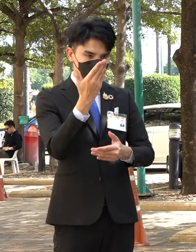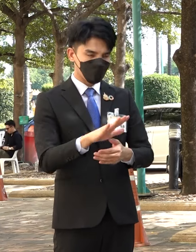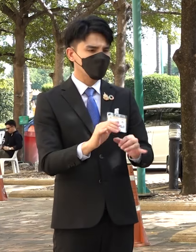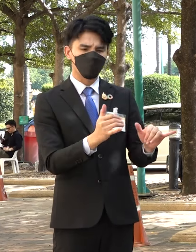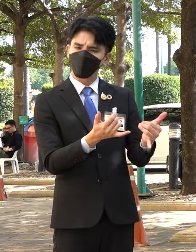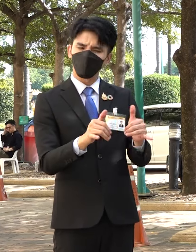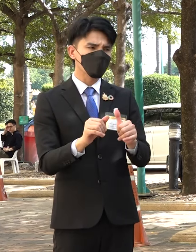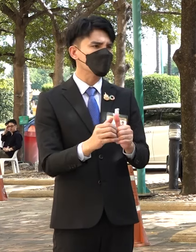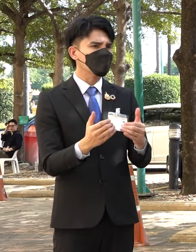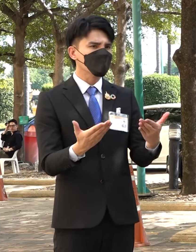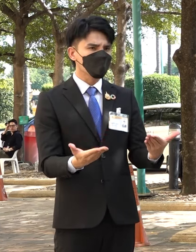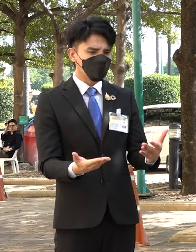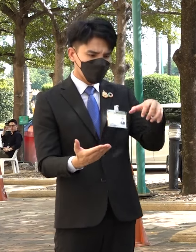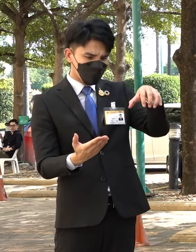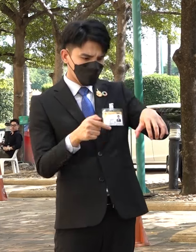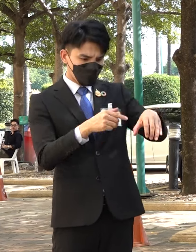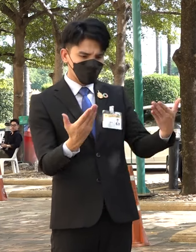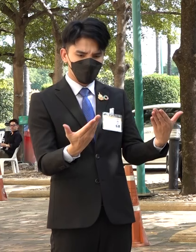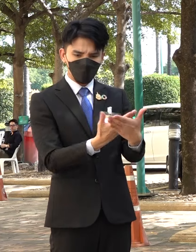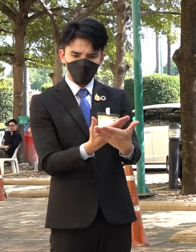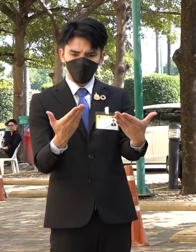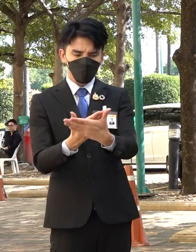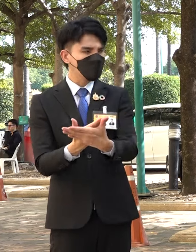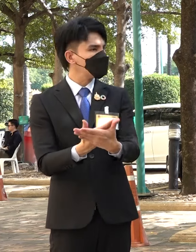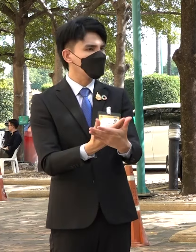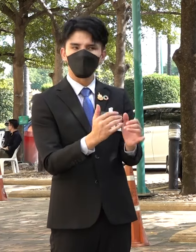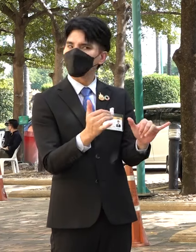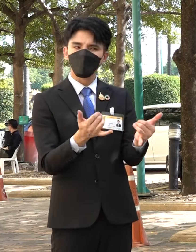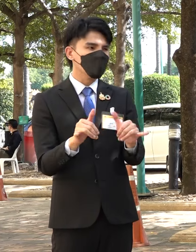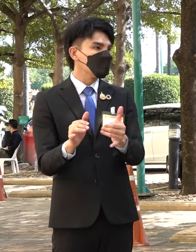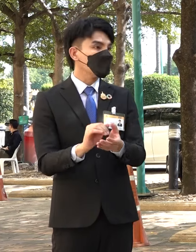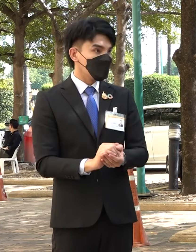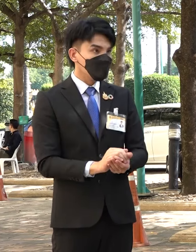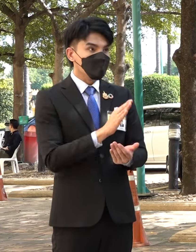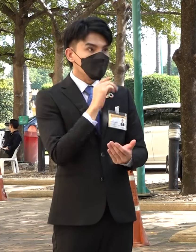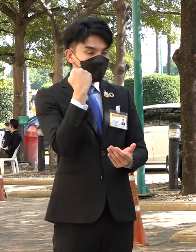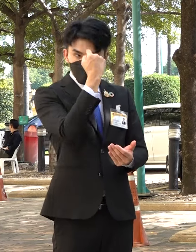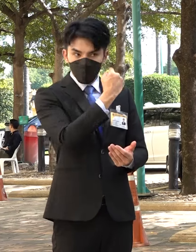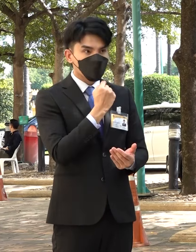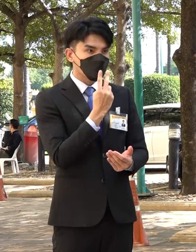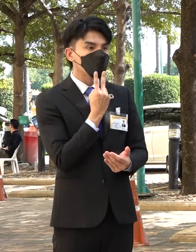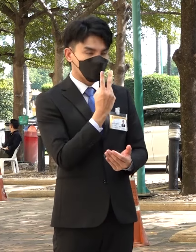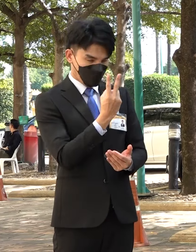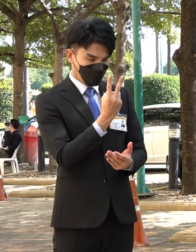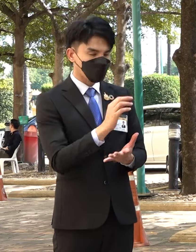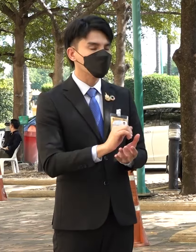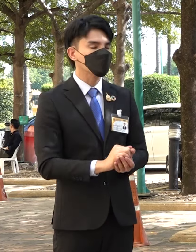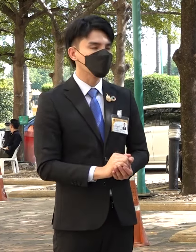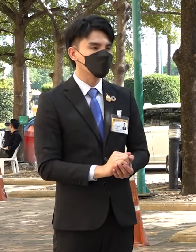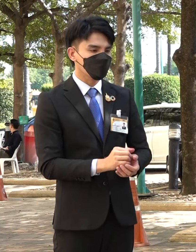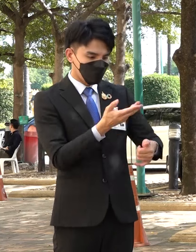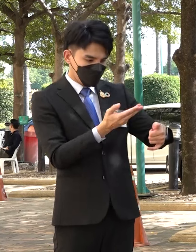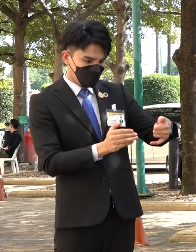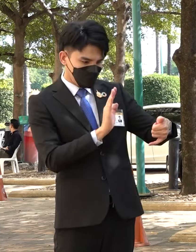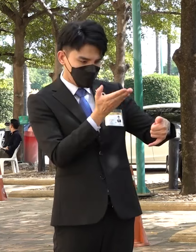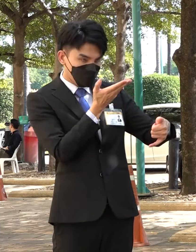ไม่แน่ใจว่าจะเปลี่ยนจุดไปตามที่ต่างๆของแต่ละวันหรือเปล่าดังนั้นถ้าพี่น้องประชาชนท่านใดนะครับพบเห็นพฤติกร